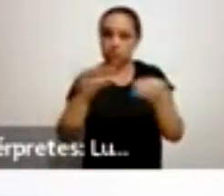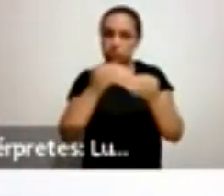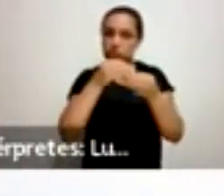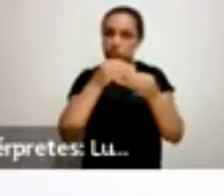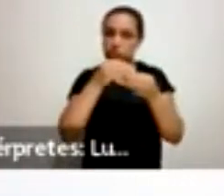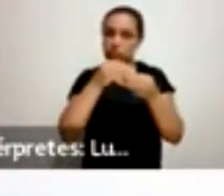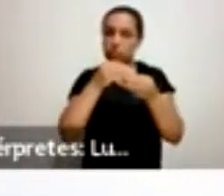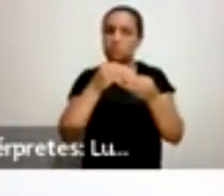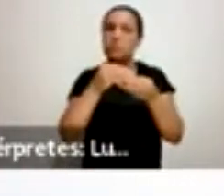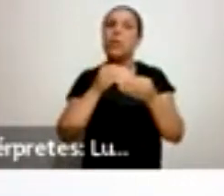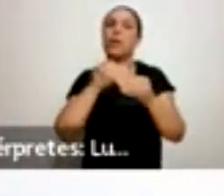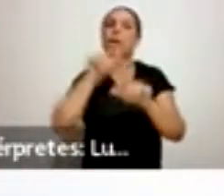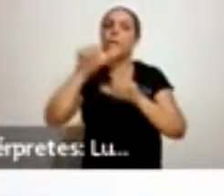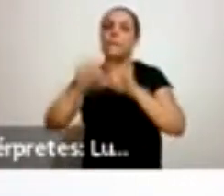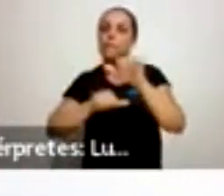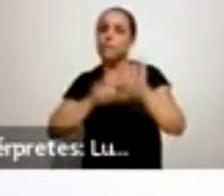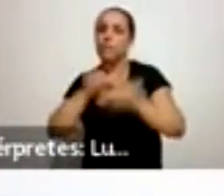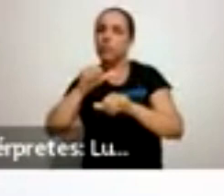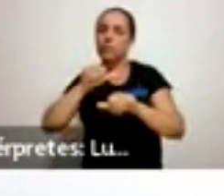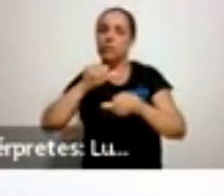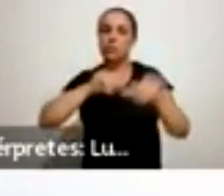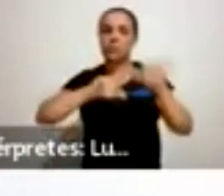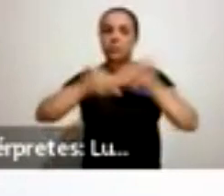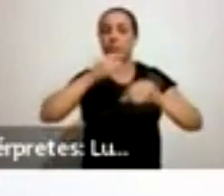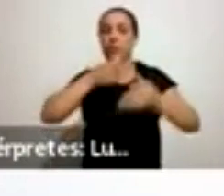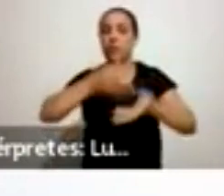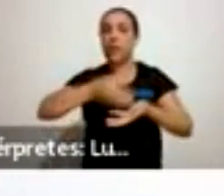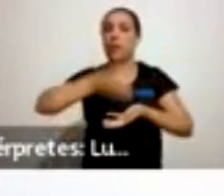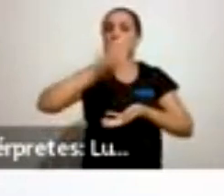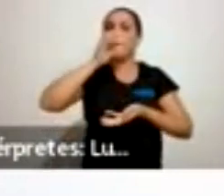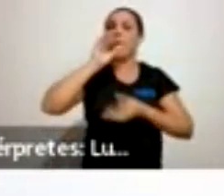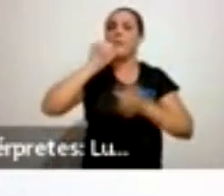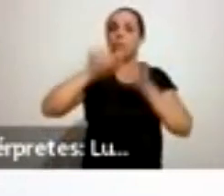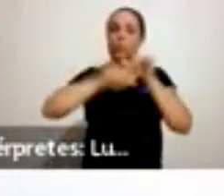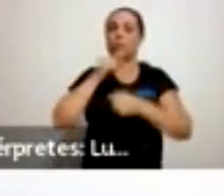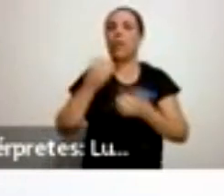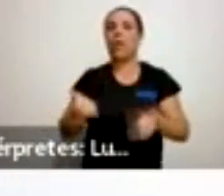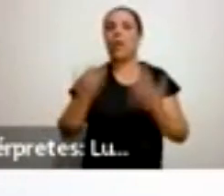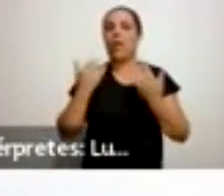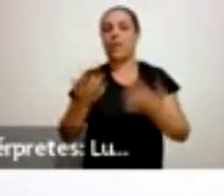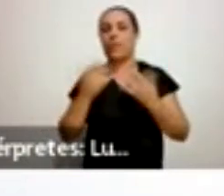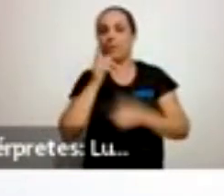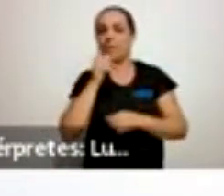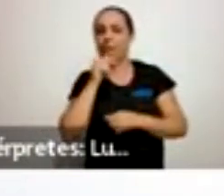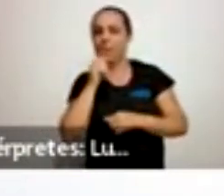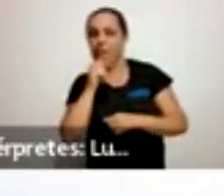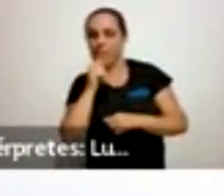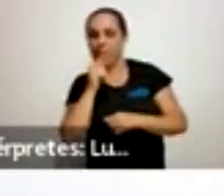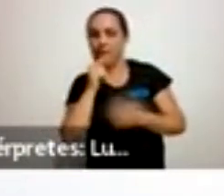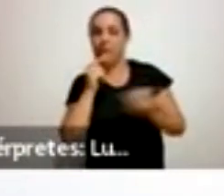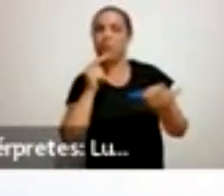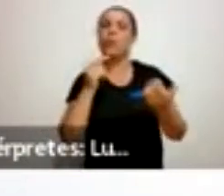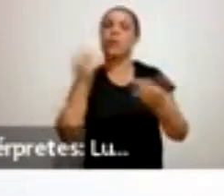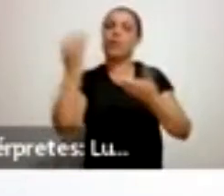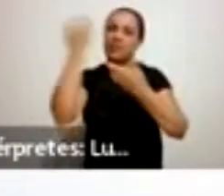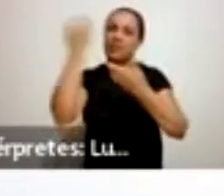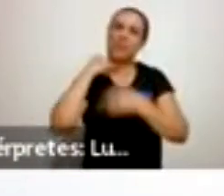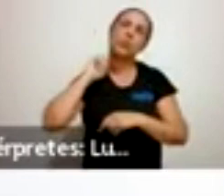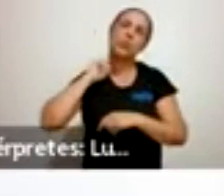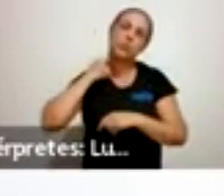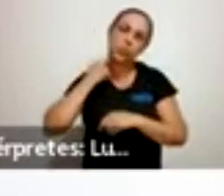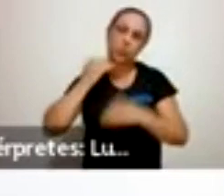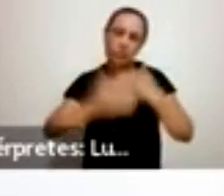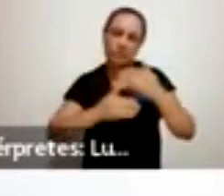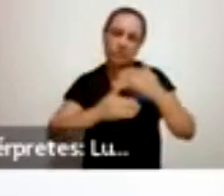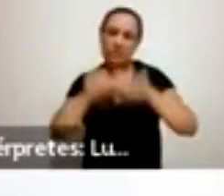hidróxido alcalino. Quando você ingere uma água leve, você reduz assim a acidez